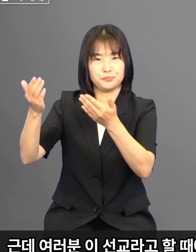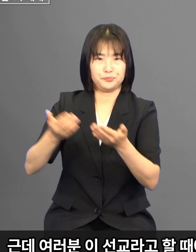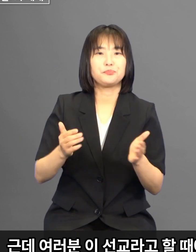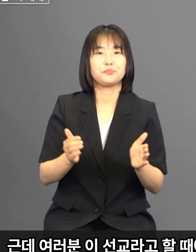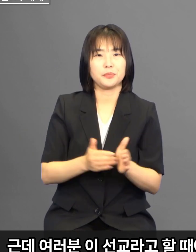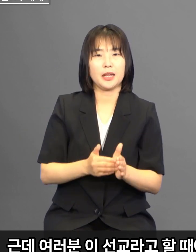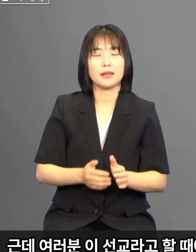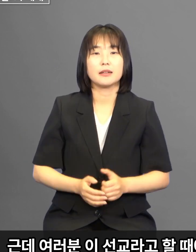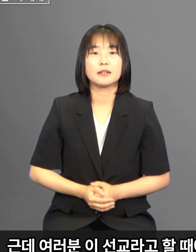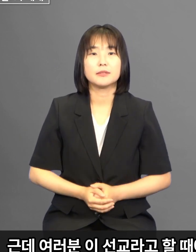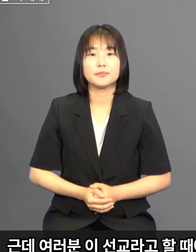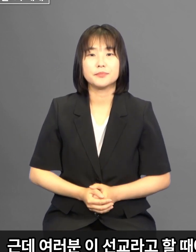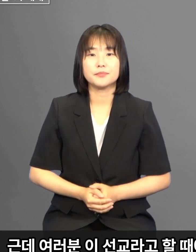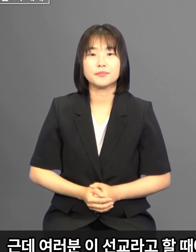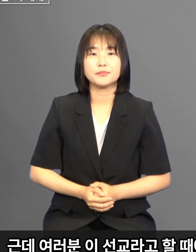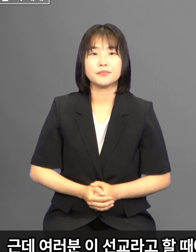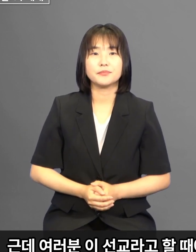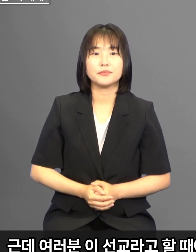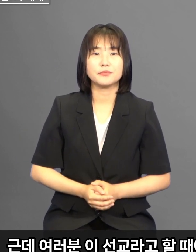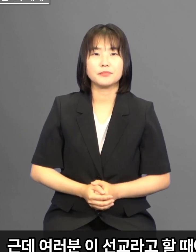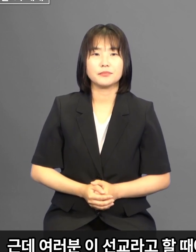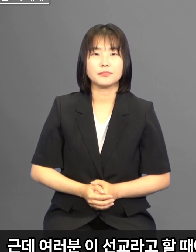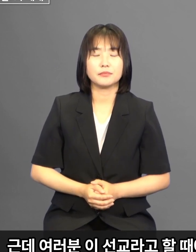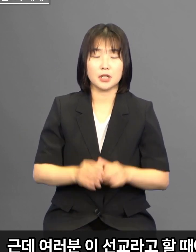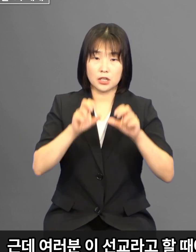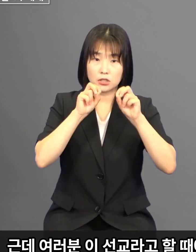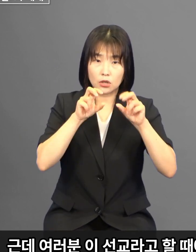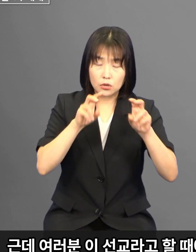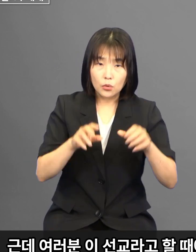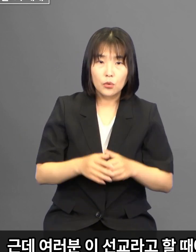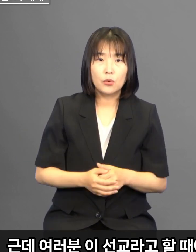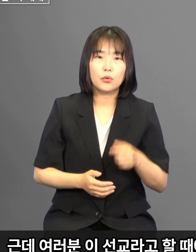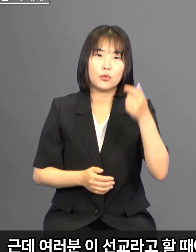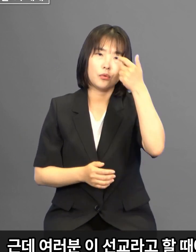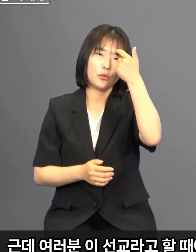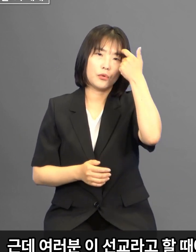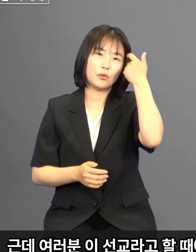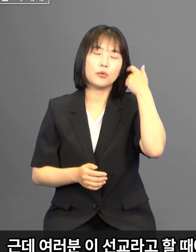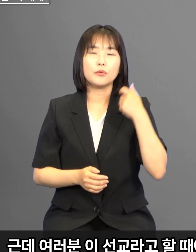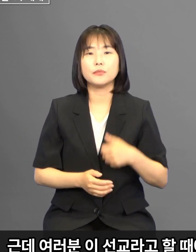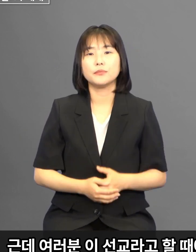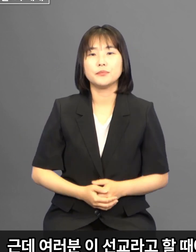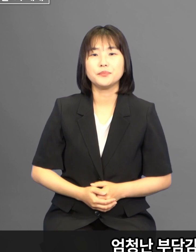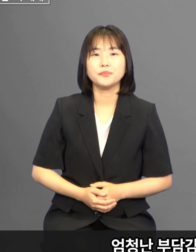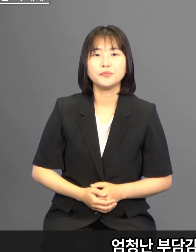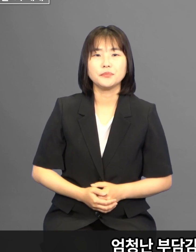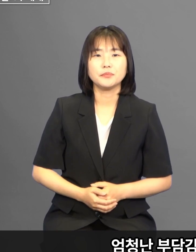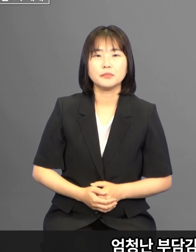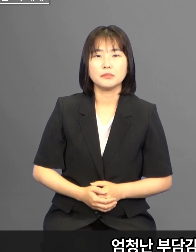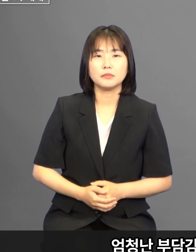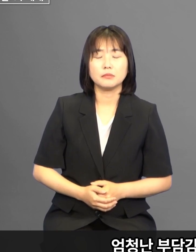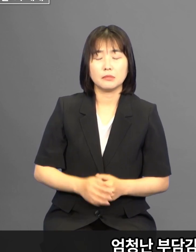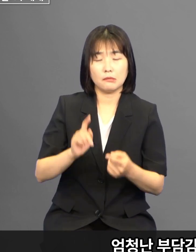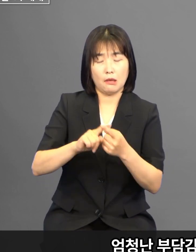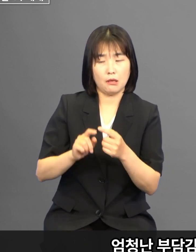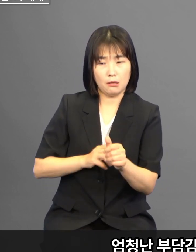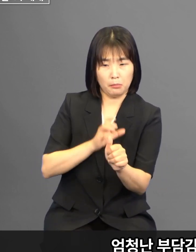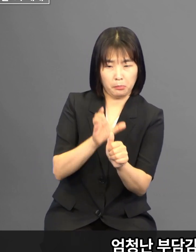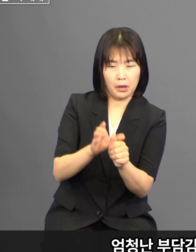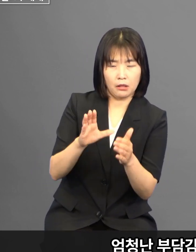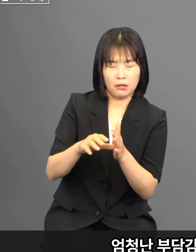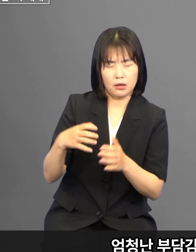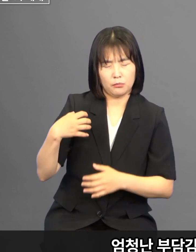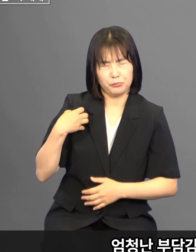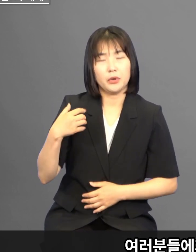것입니다. 근데 여러분, 이 선교라고 할 때에 우리에게 그 선교를 감당하라고 할 때에 사실 엄청난 부담이 있는